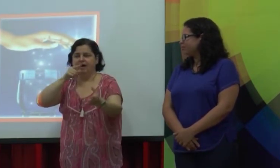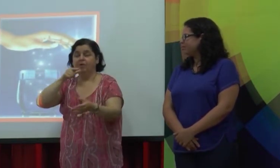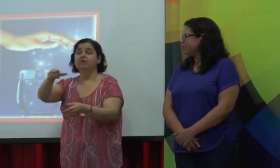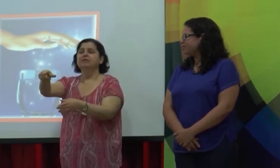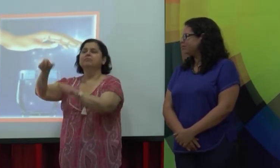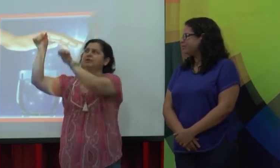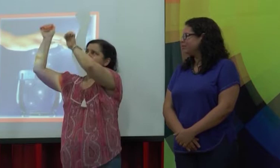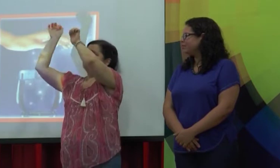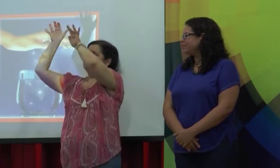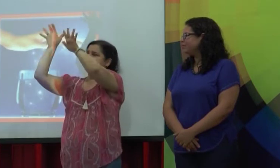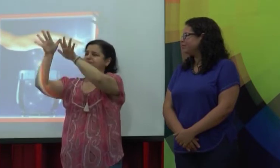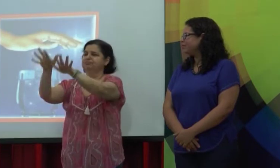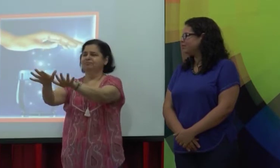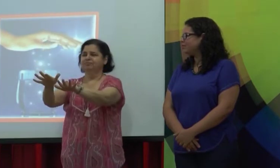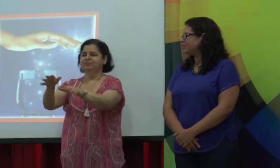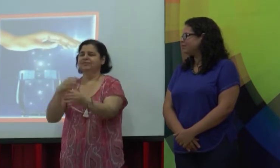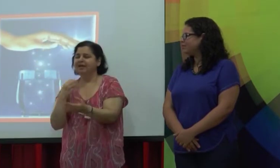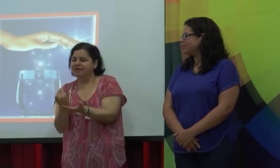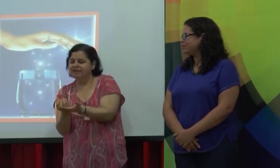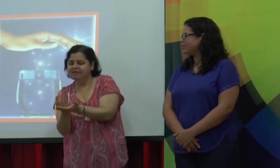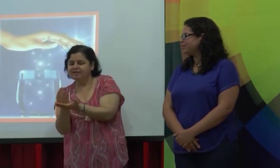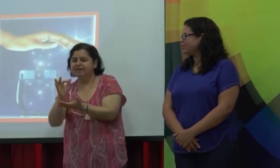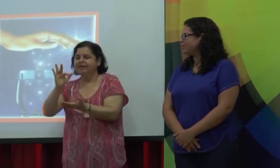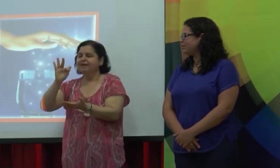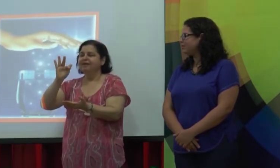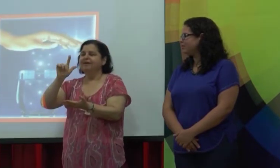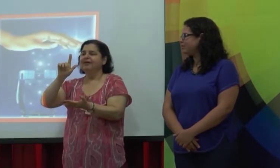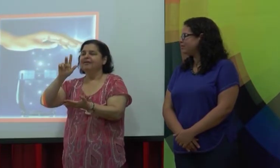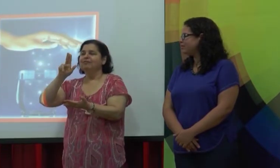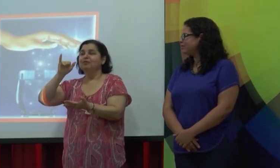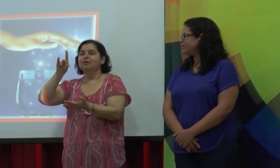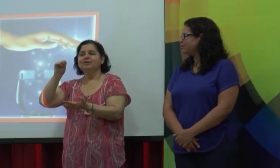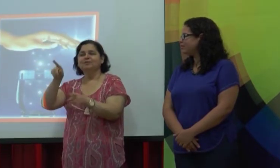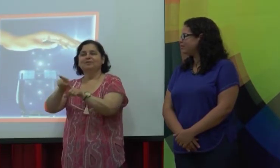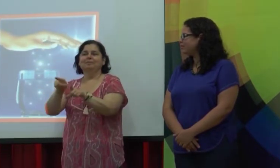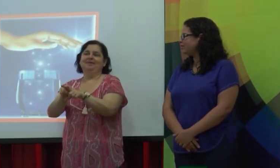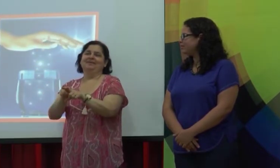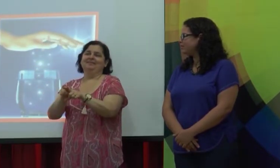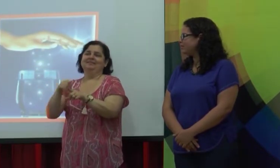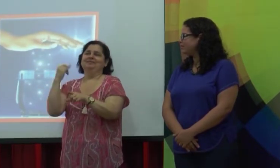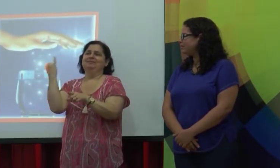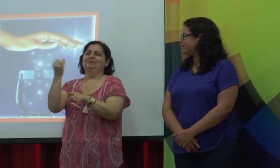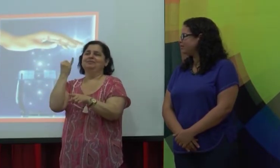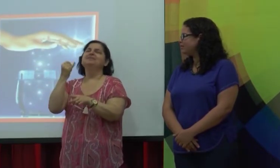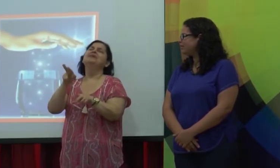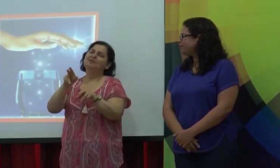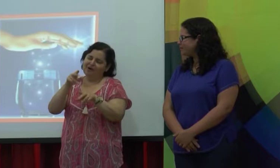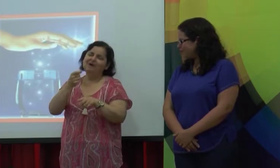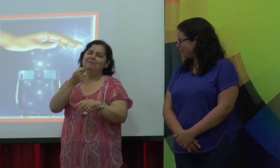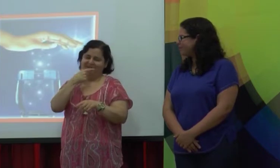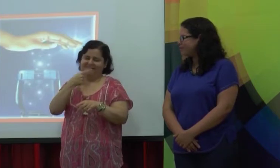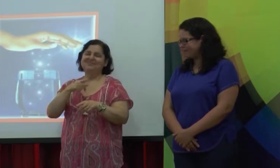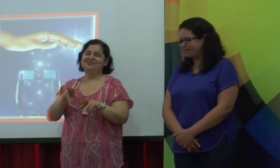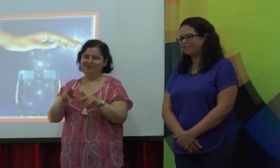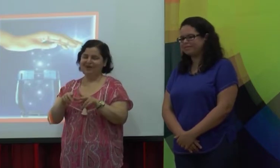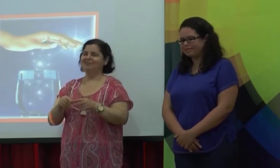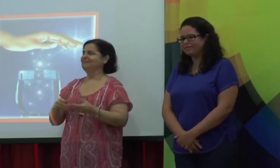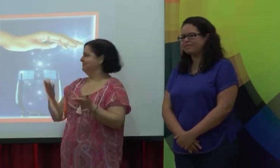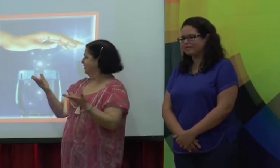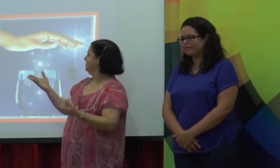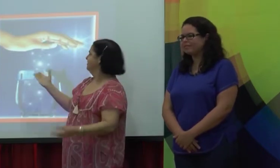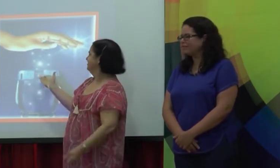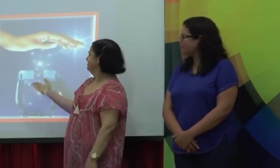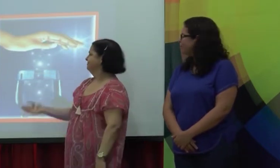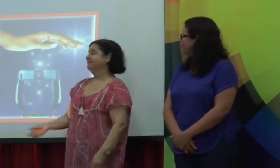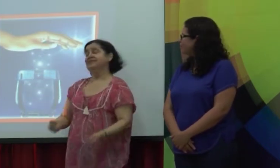houve o passe, e esses fluidos magnéticos são passados para essa água para que a gente possa se beneficiar também,